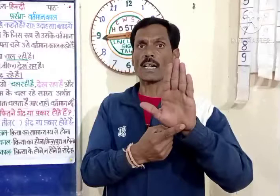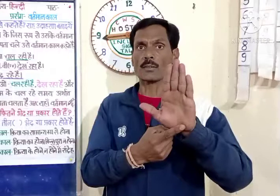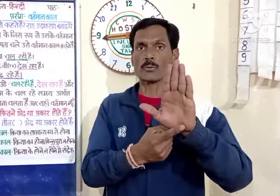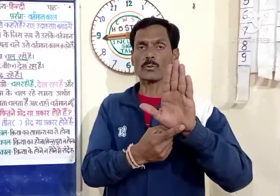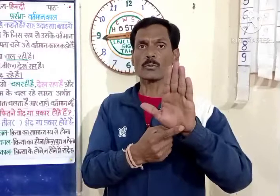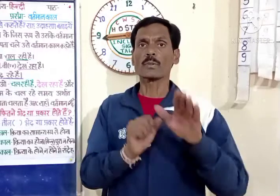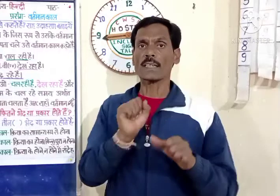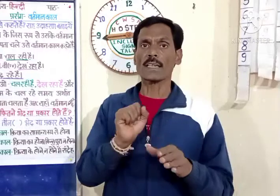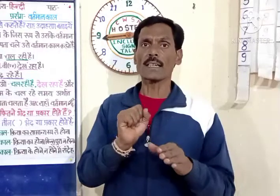उदाहरणों के